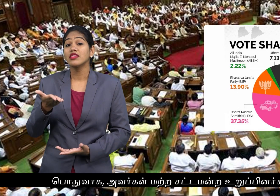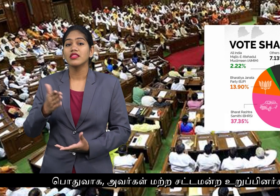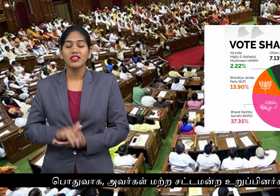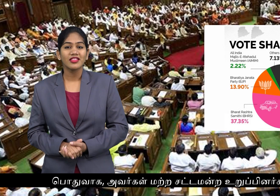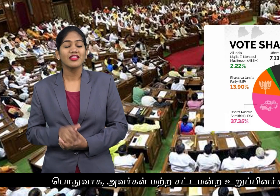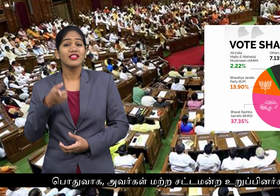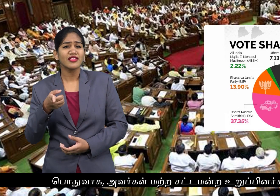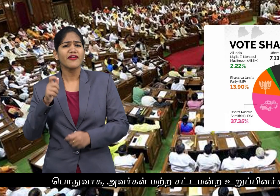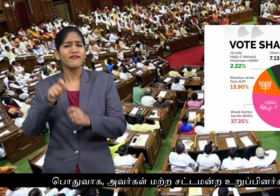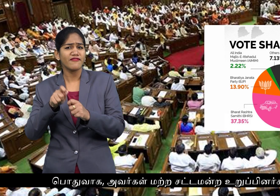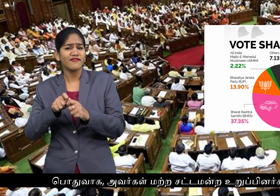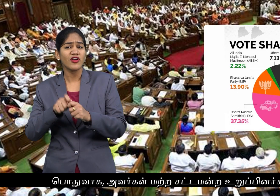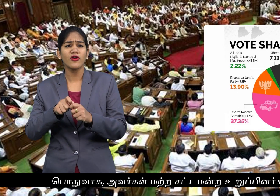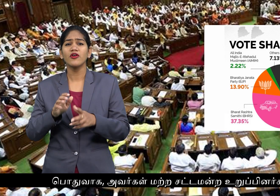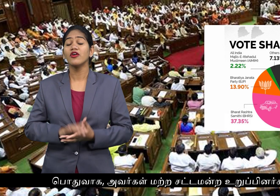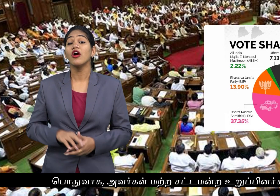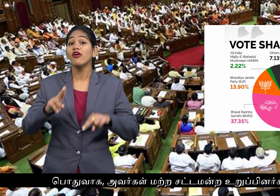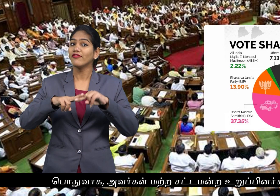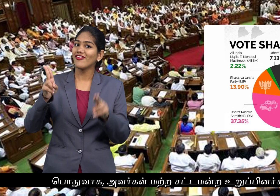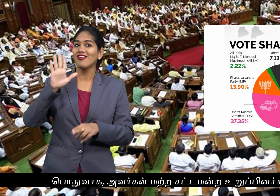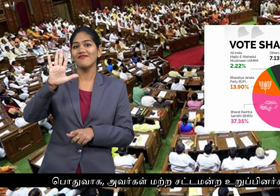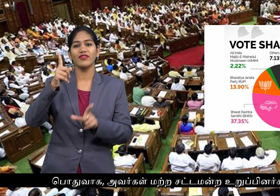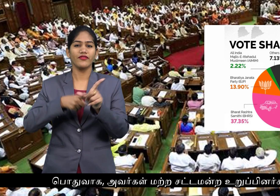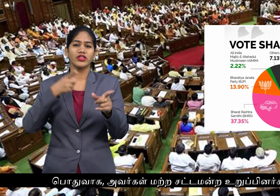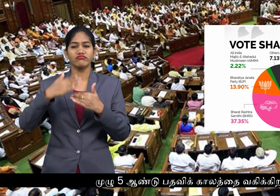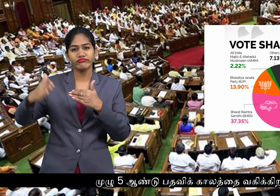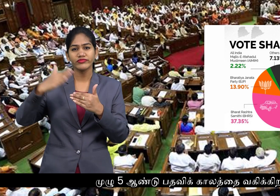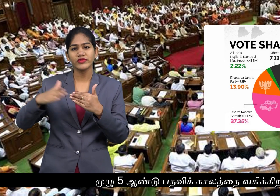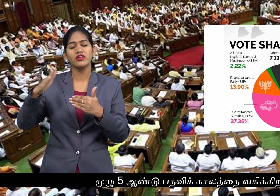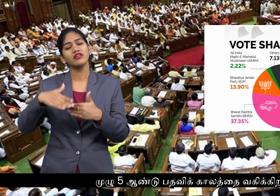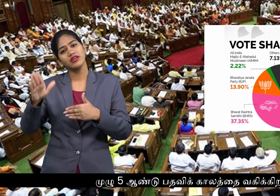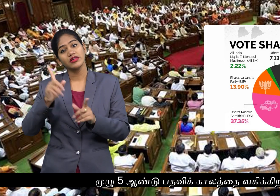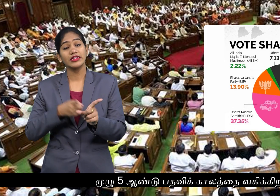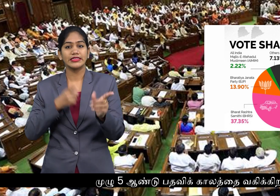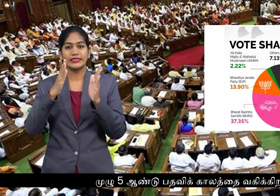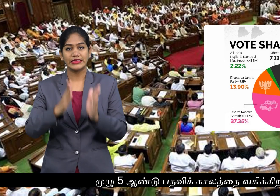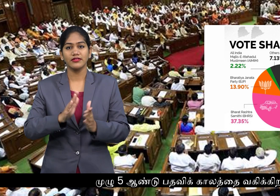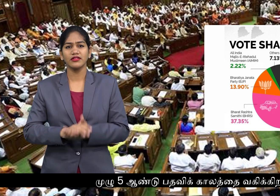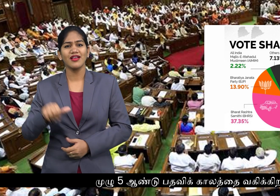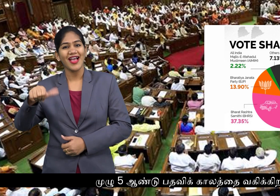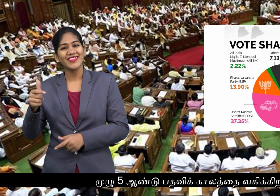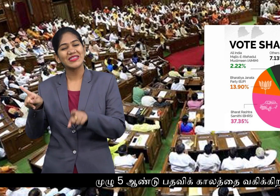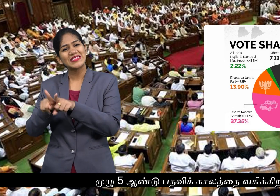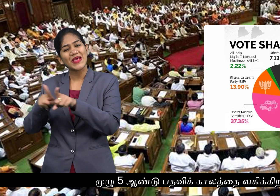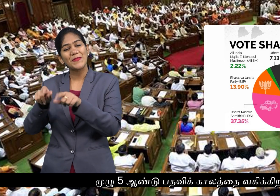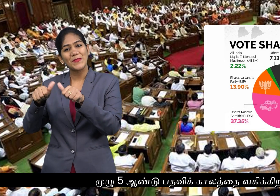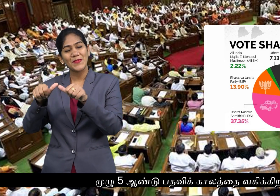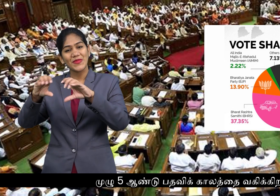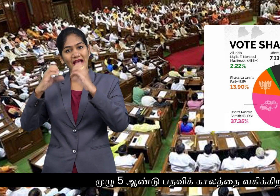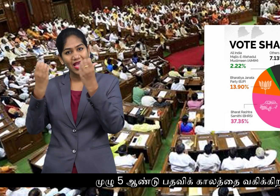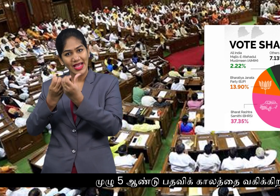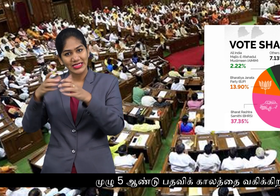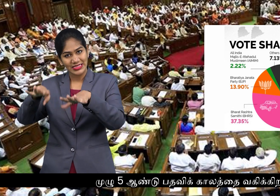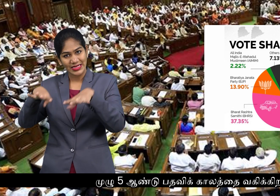பொதுவாக அவர்கள் மற்ற சட்டமன்ற உறுப்பினர்களைப் போலவே முழு 5 ஆண்டு பதவி காலத்தை